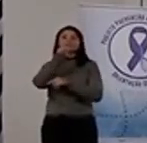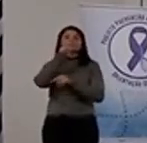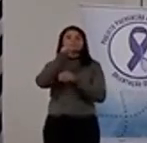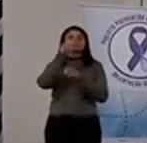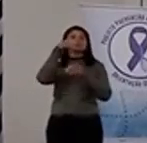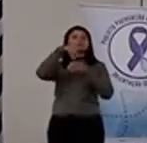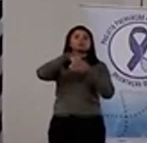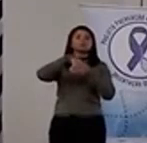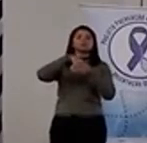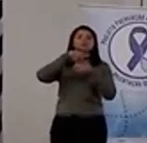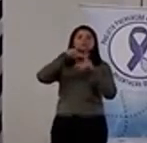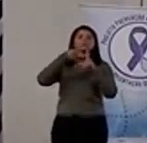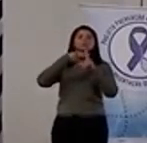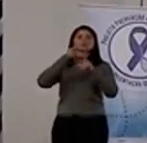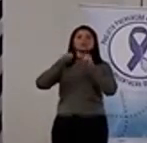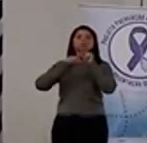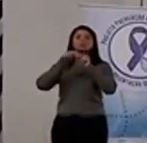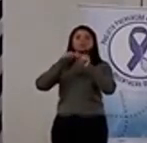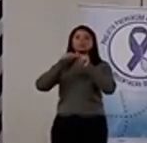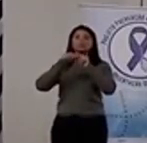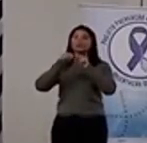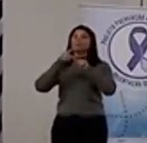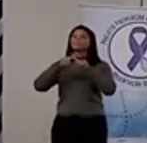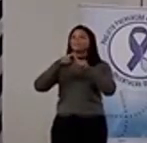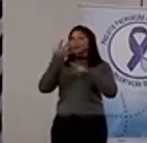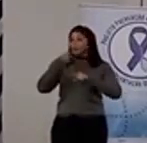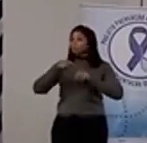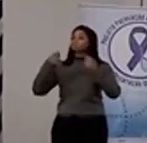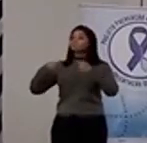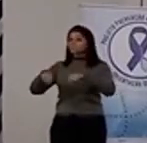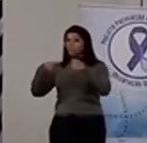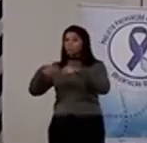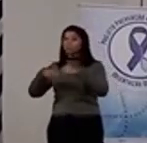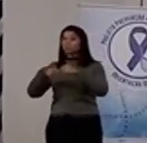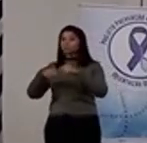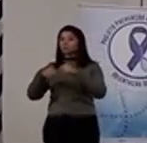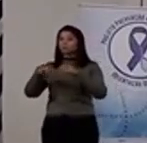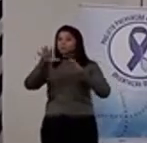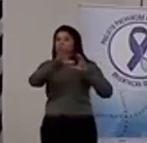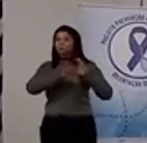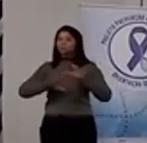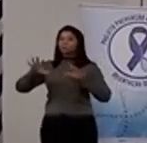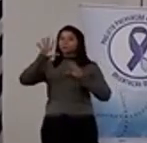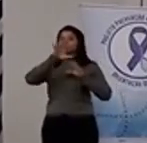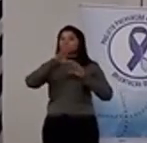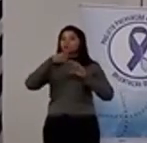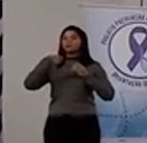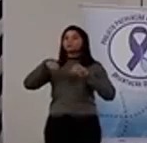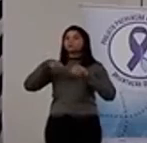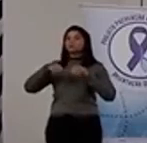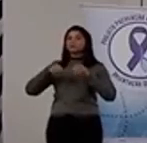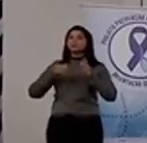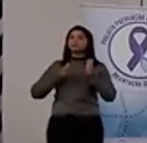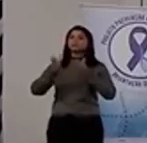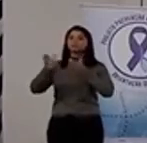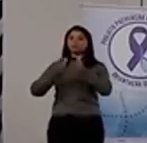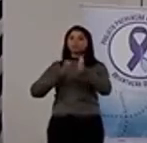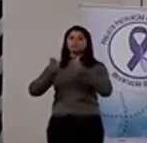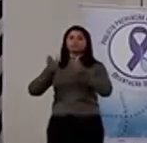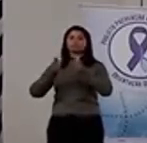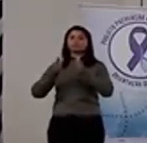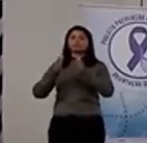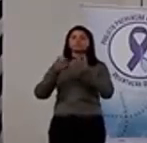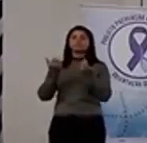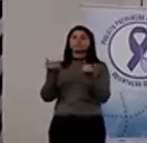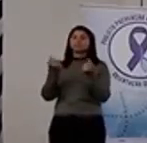Porque a criança precisa estar num ambiente em que ela possa o quê? Se mover. Se não tivesse o líquido, ela ia ficar parada